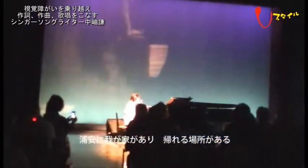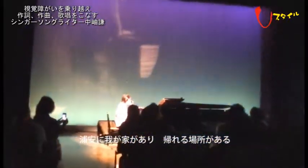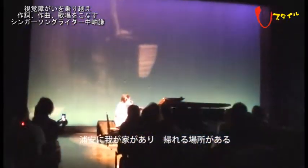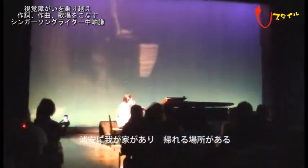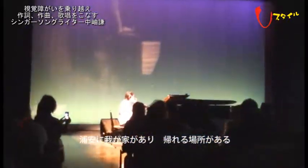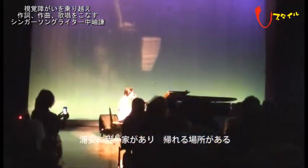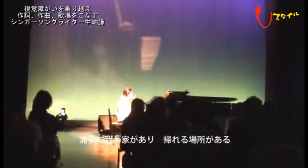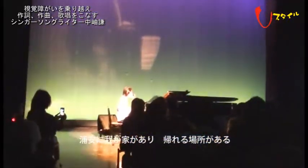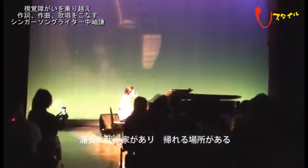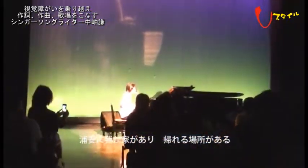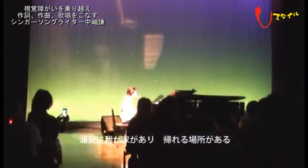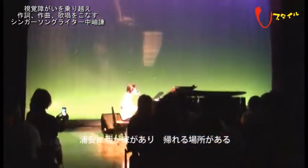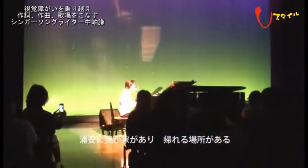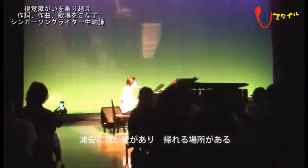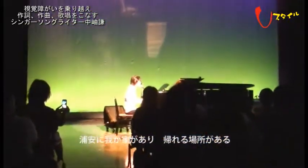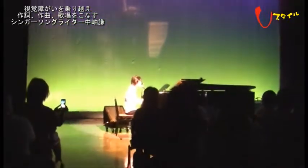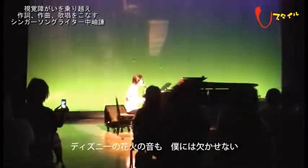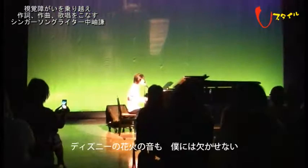ああああああ